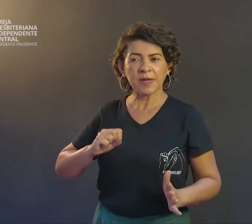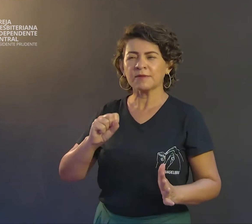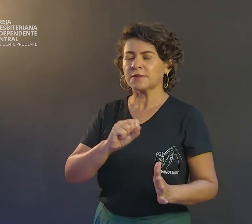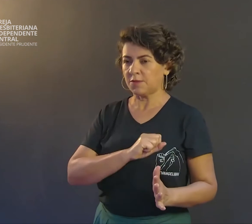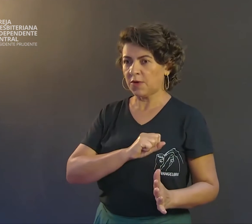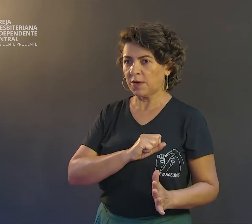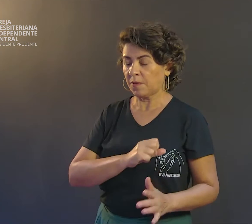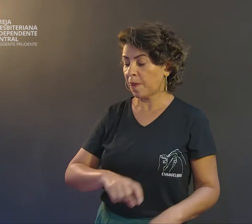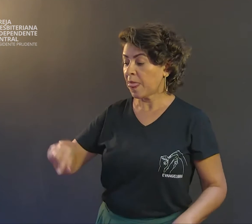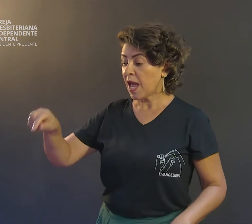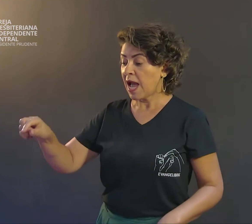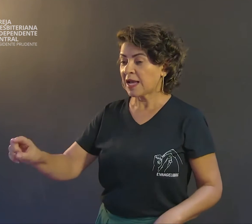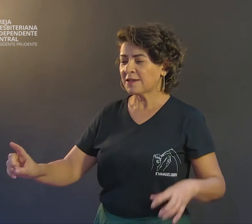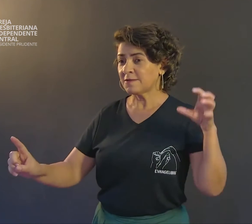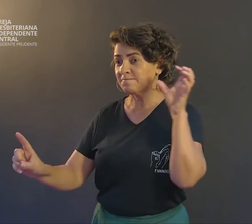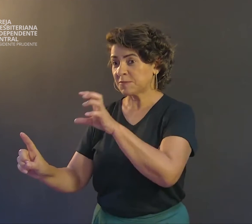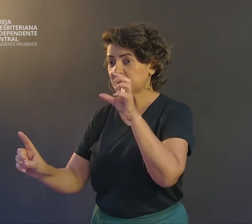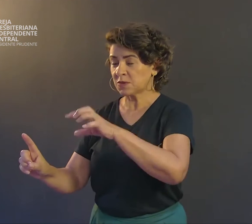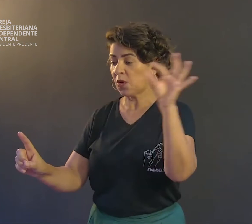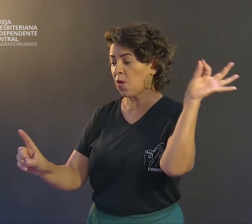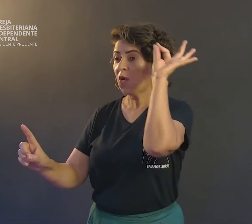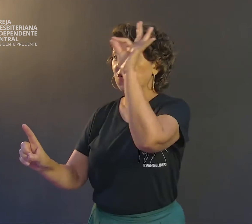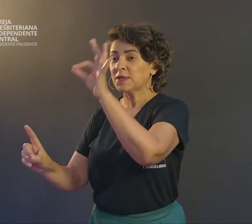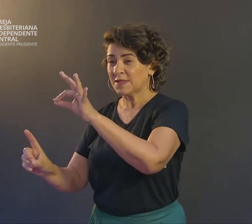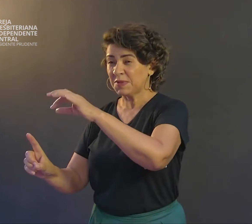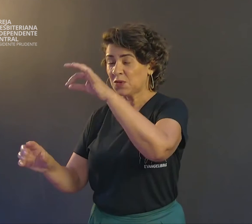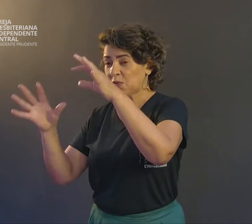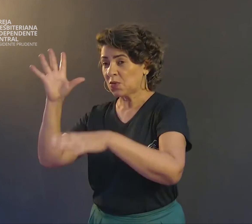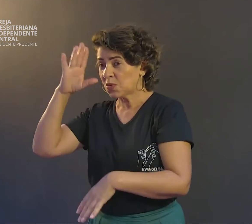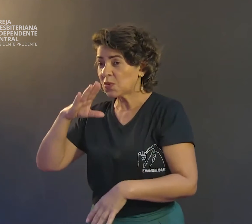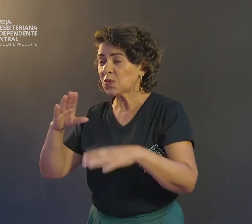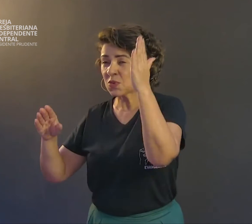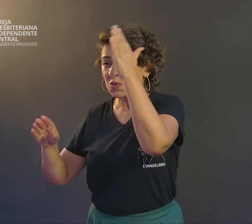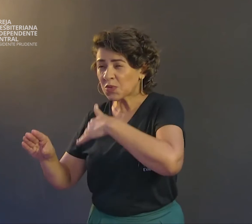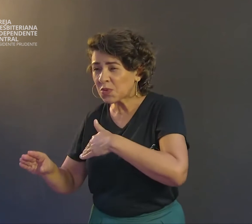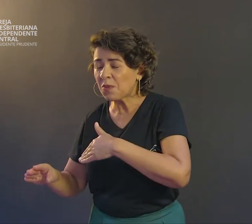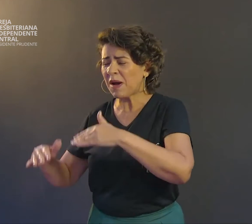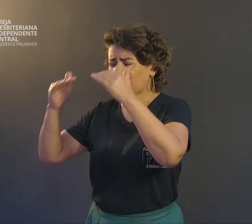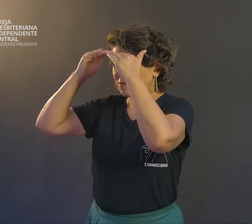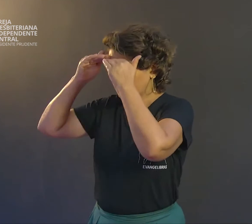possuía direito sobre ele, por causa de sua desobediência a Deus.